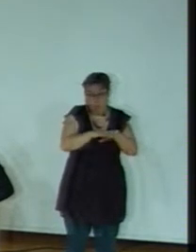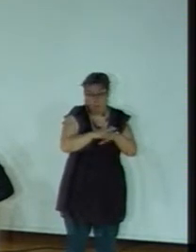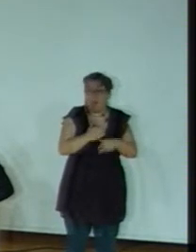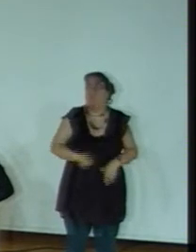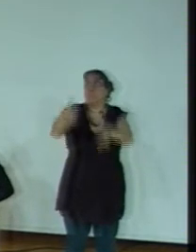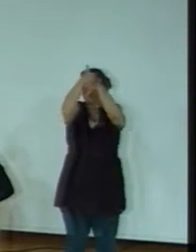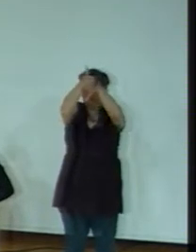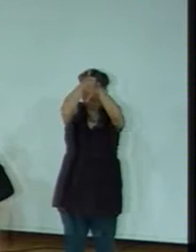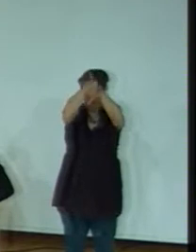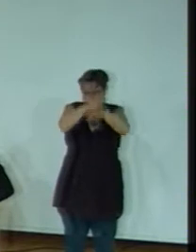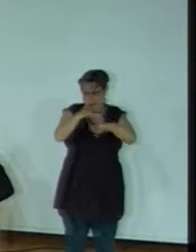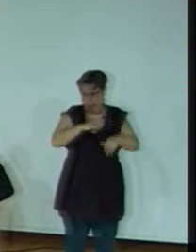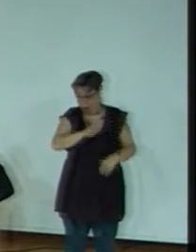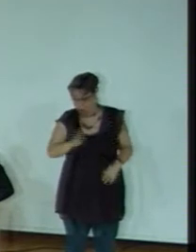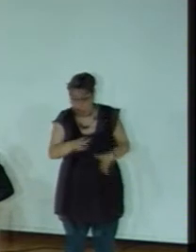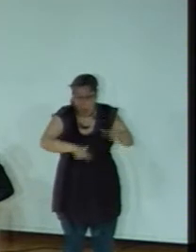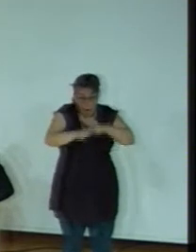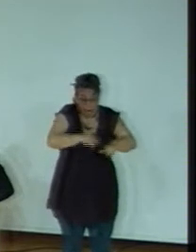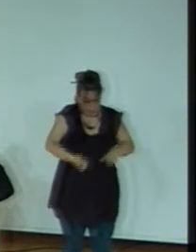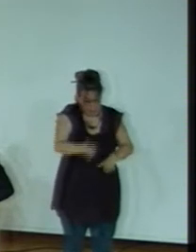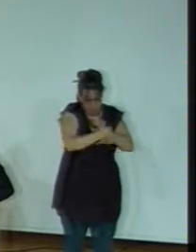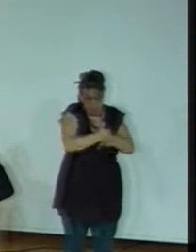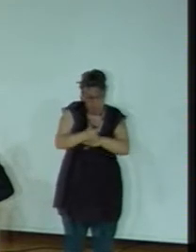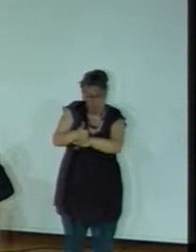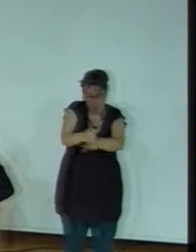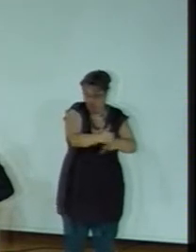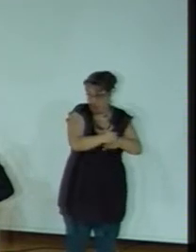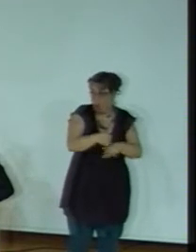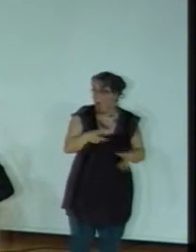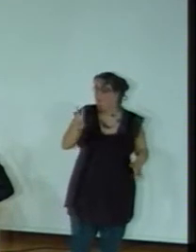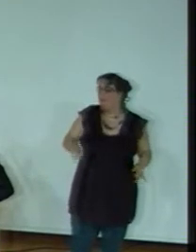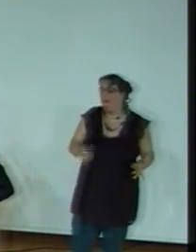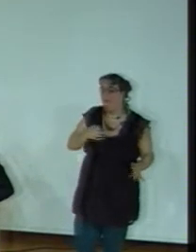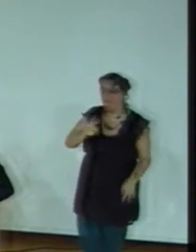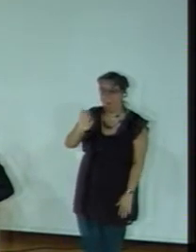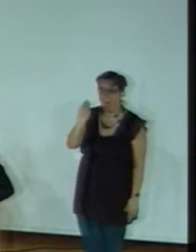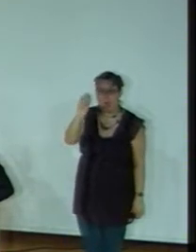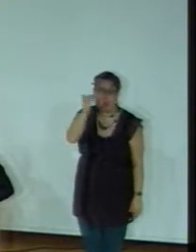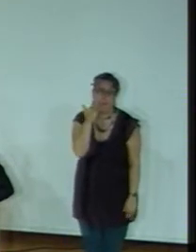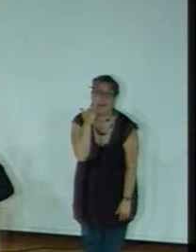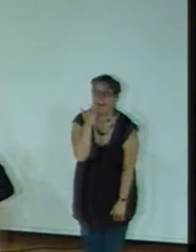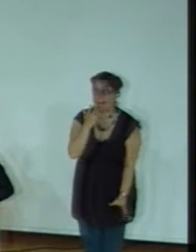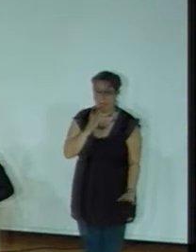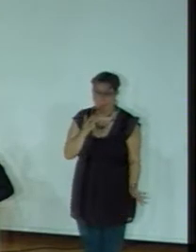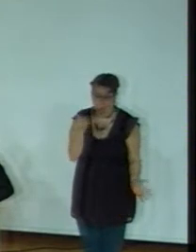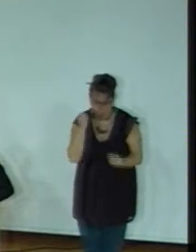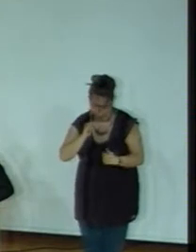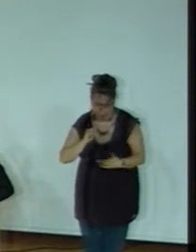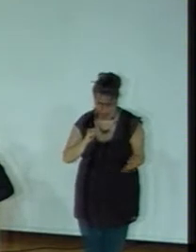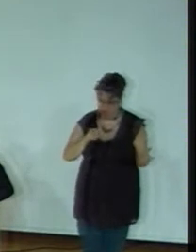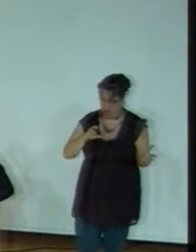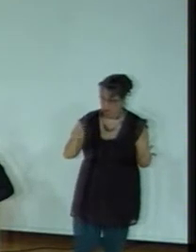et peu valorisantes. Non, mais moi, je ne suis pas du tout une femme de l'obéissance obséquieuse, croyez-moi.